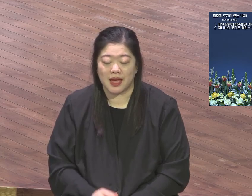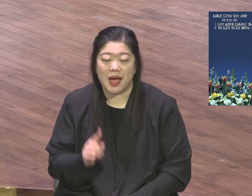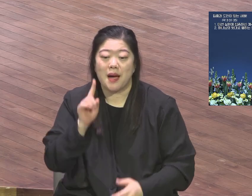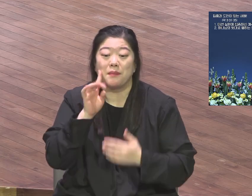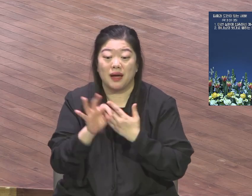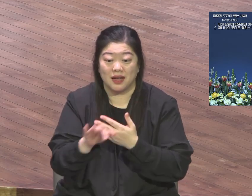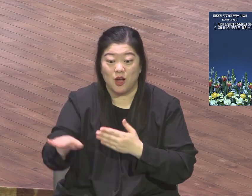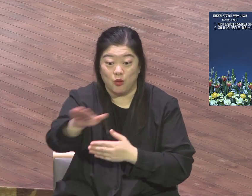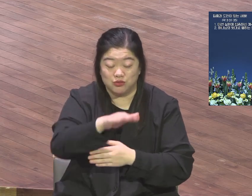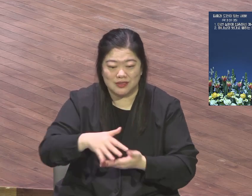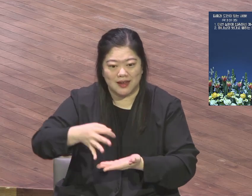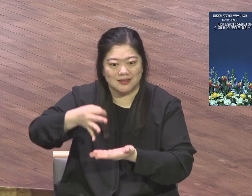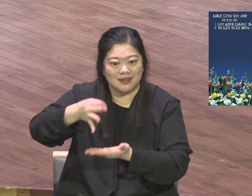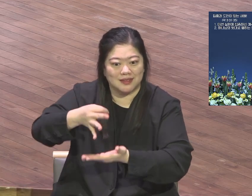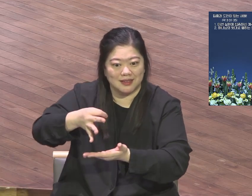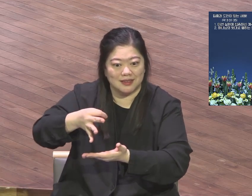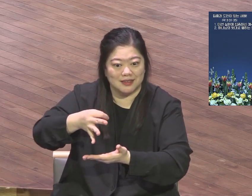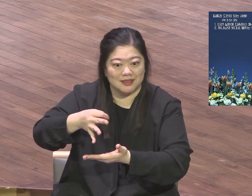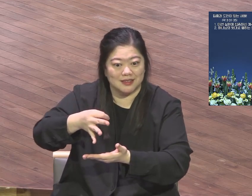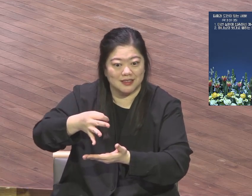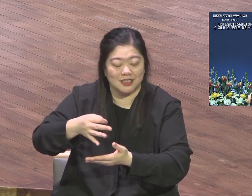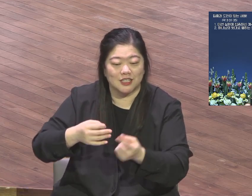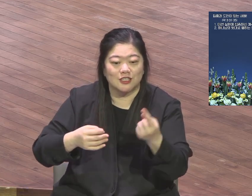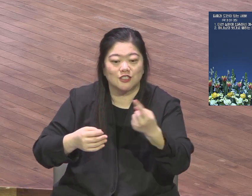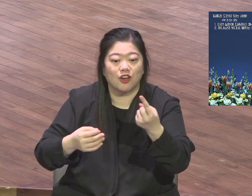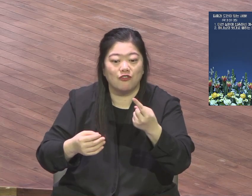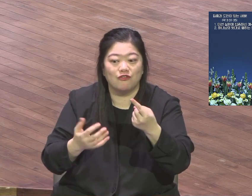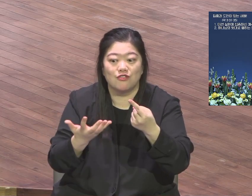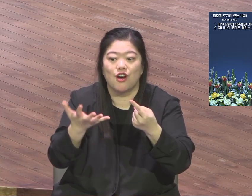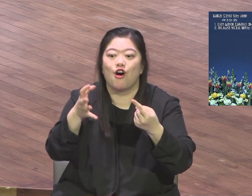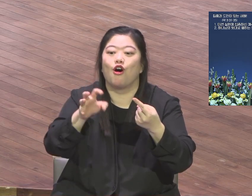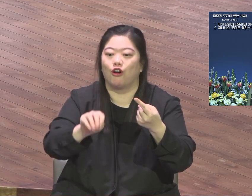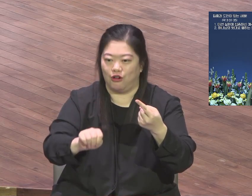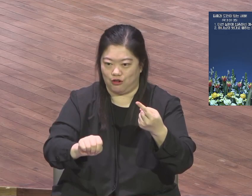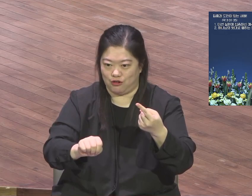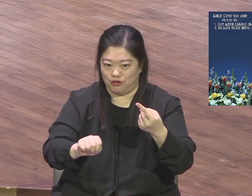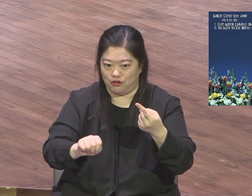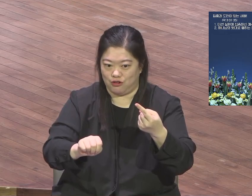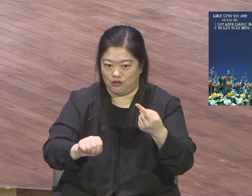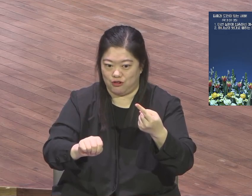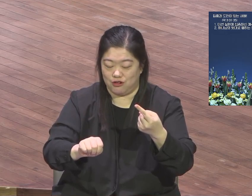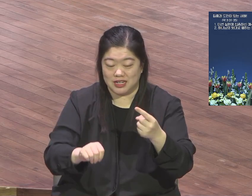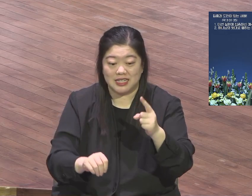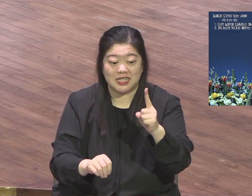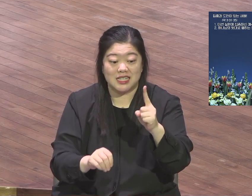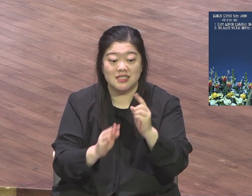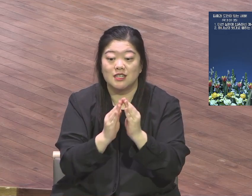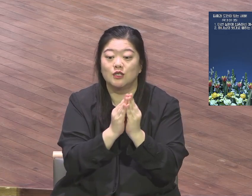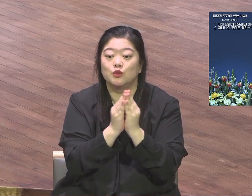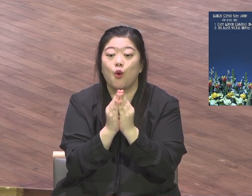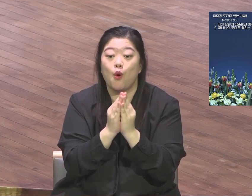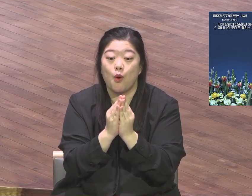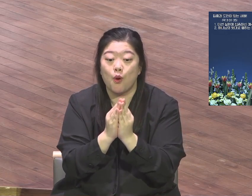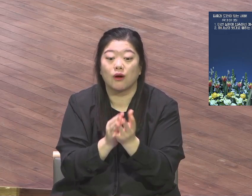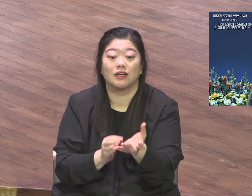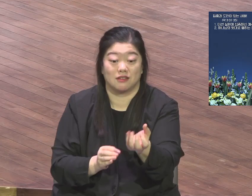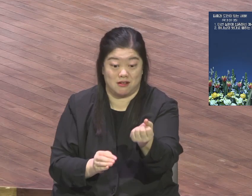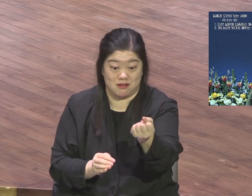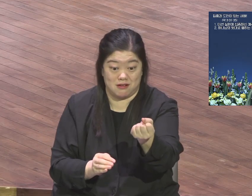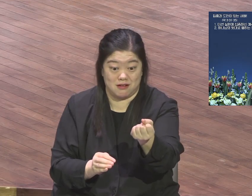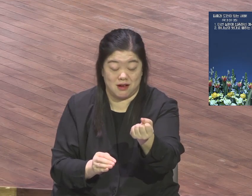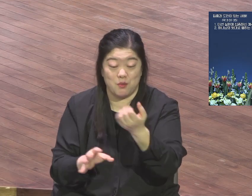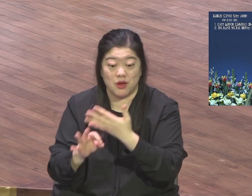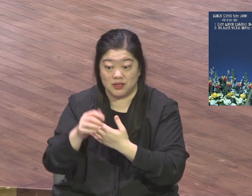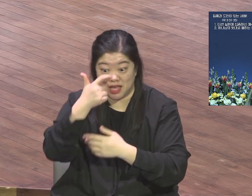주신다고. 천억 받아보세요. 안 앉아있습니다. 일조, 아이고, 예배들도 앉아가고 믿습니다.